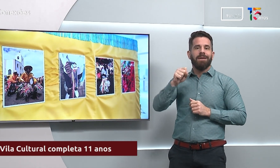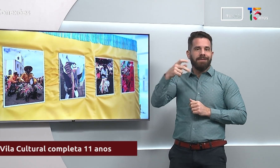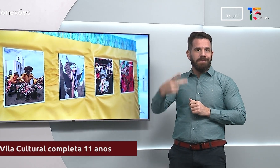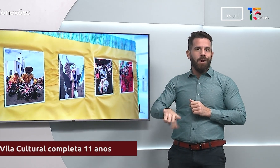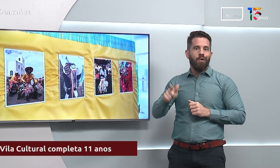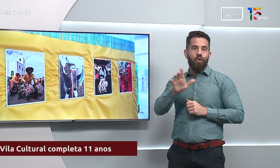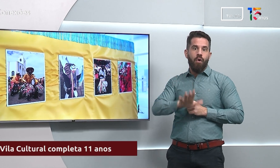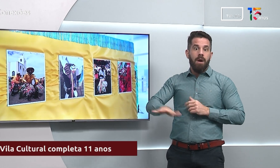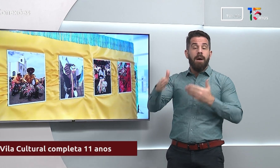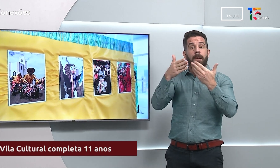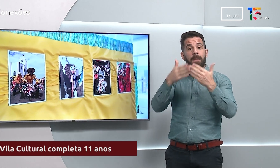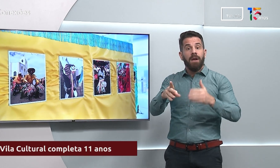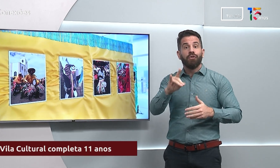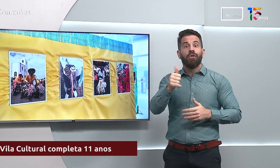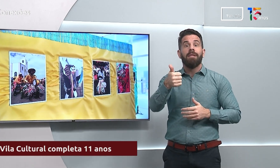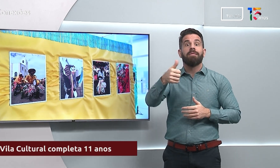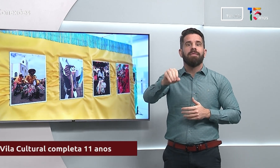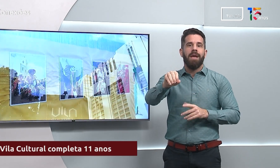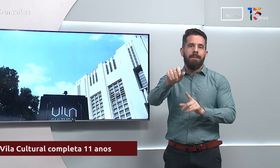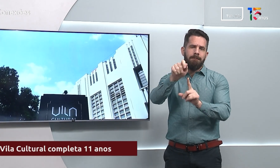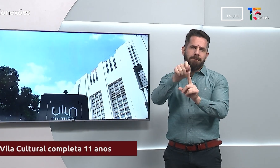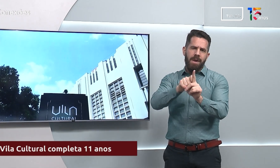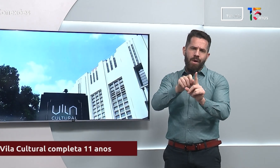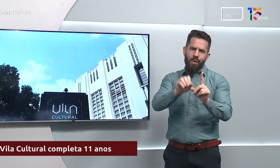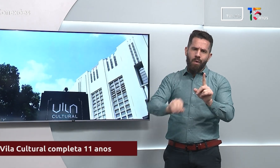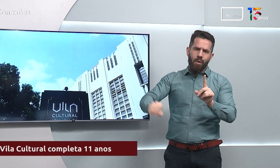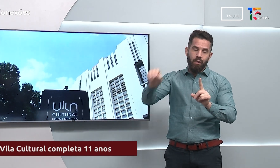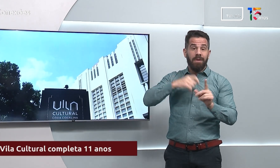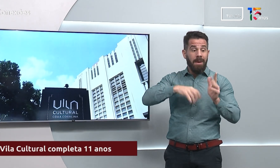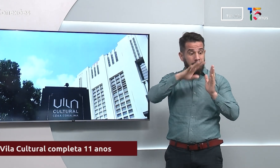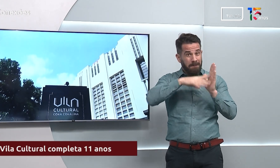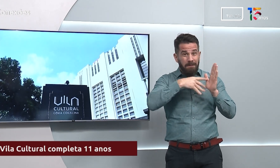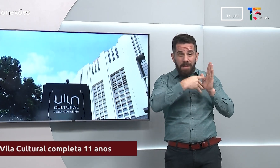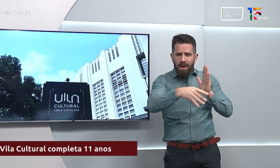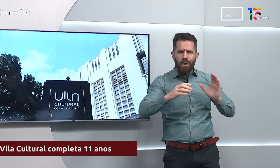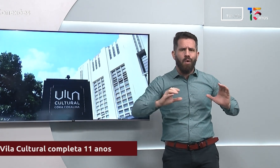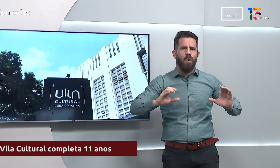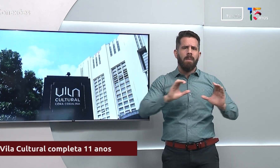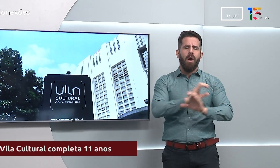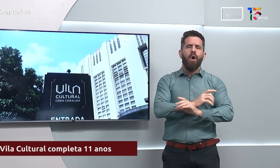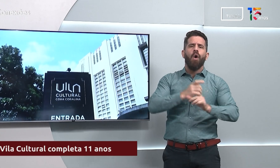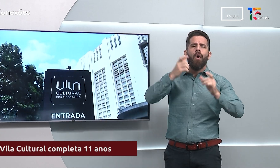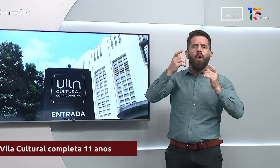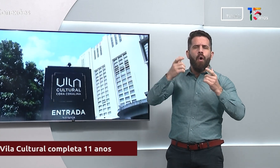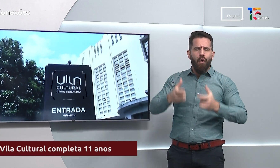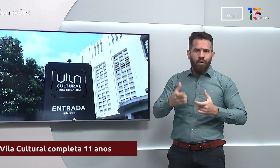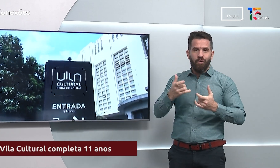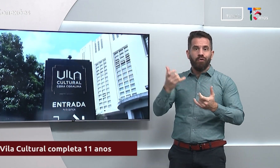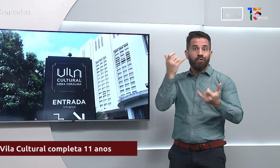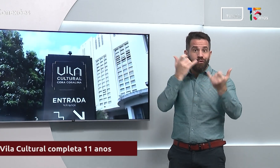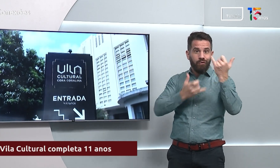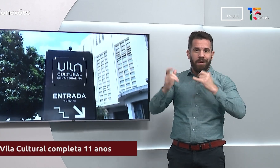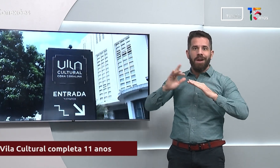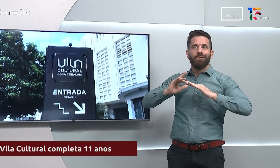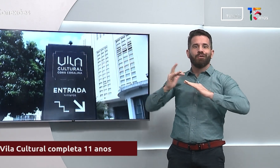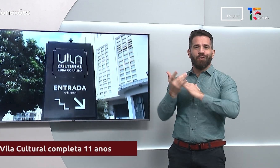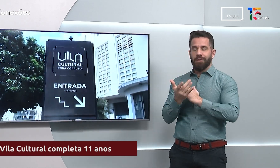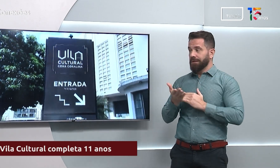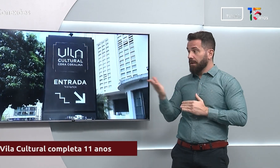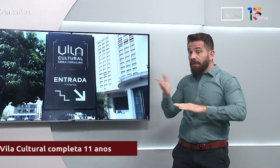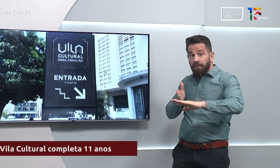Olhar, em homenagem aos 91 anos de Goiânia, que propõe uma reflexão sobre a cidade por diferentes perspectivas. A